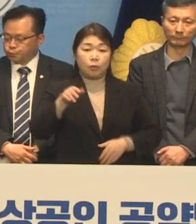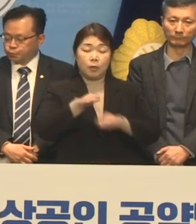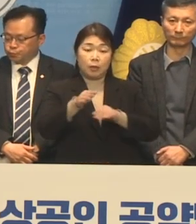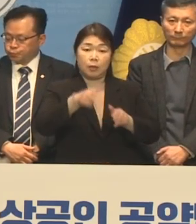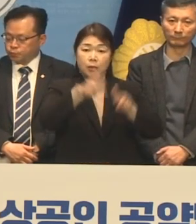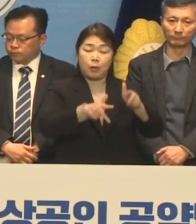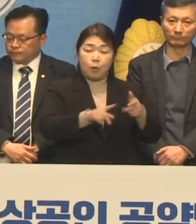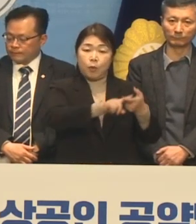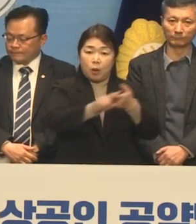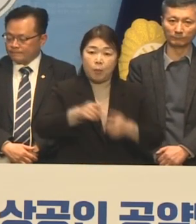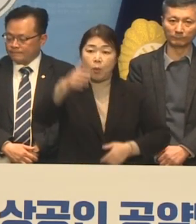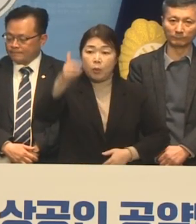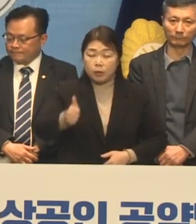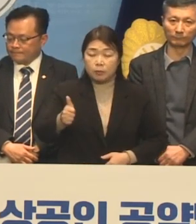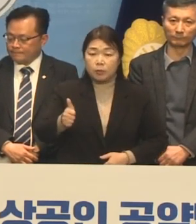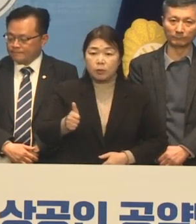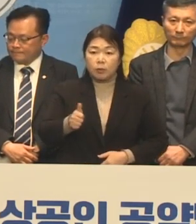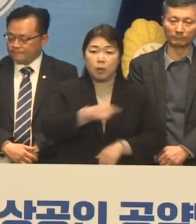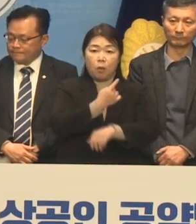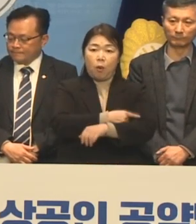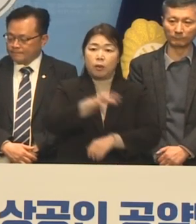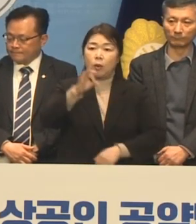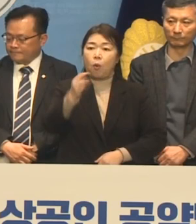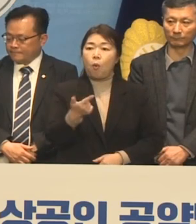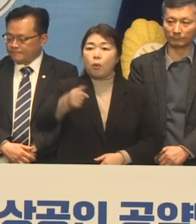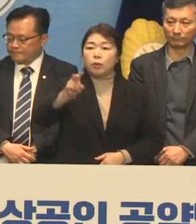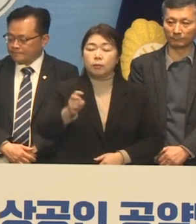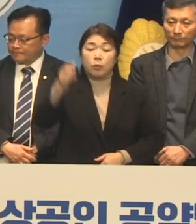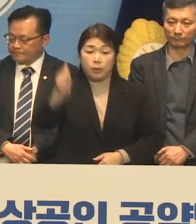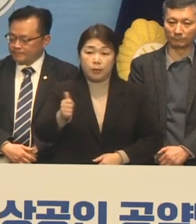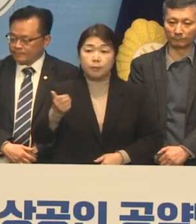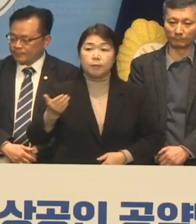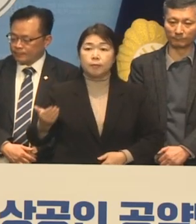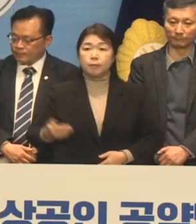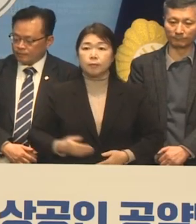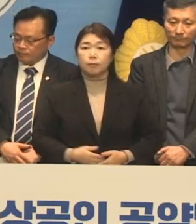한국차양산업연합회 회장을 맡고 계시는 권오금 회장님 함께해 주셨습니다.